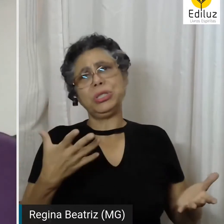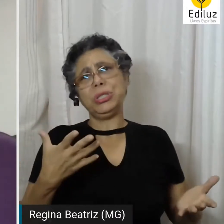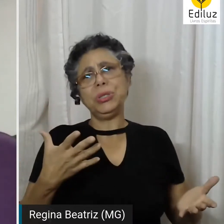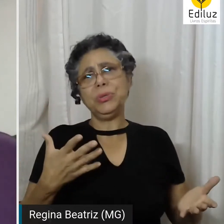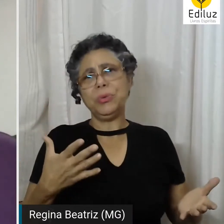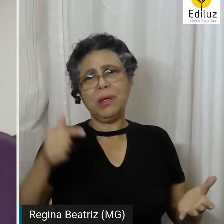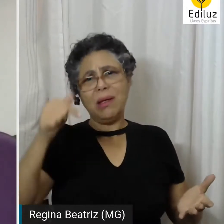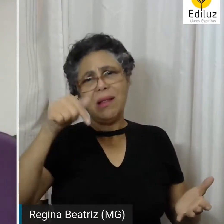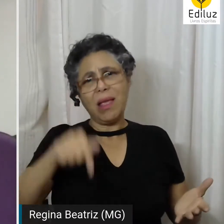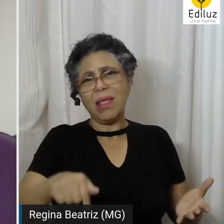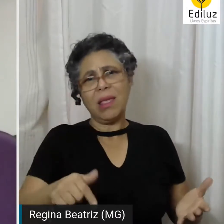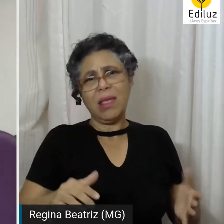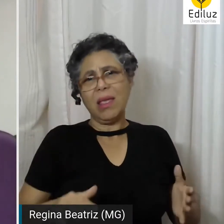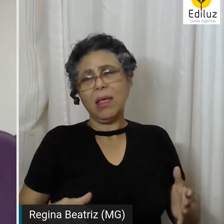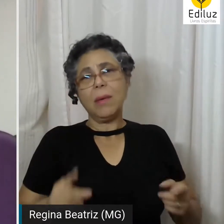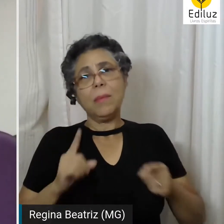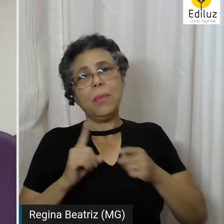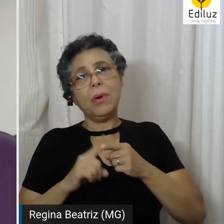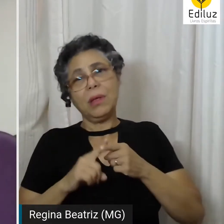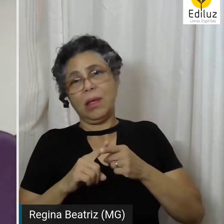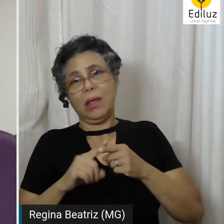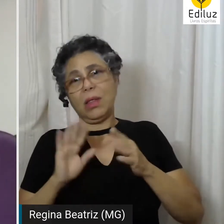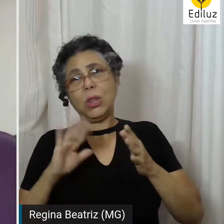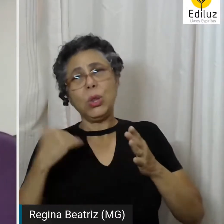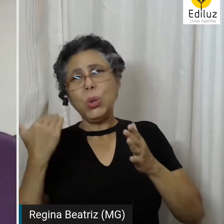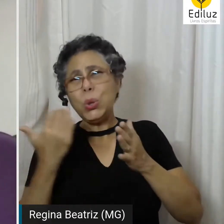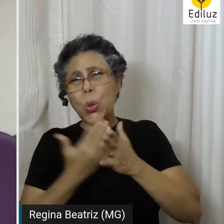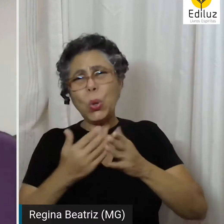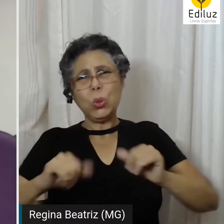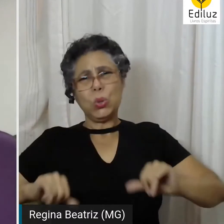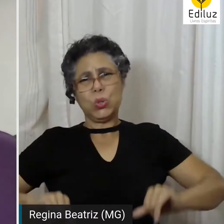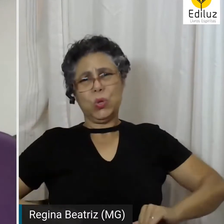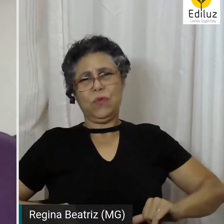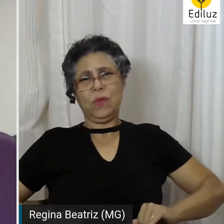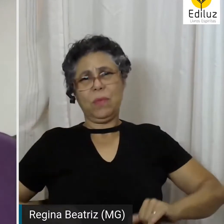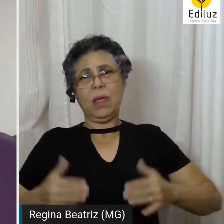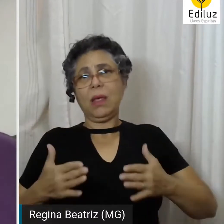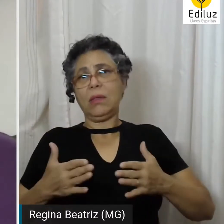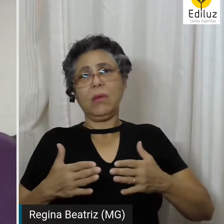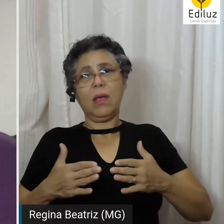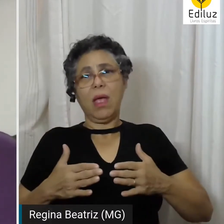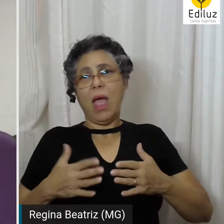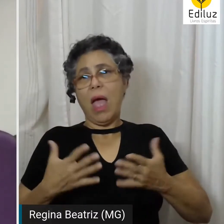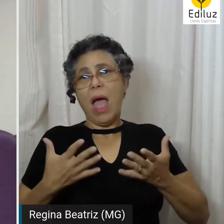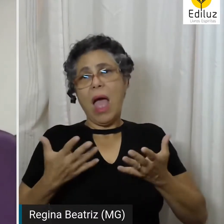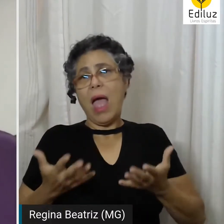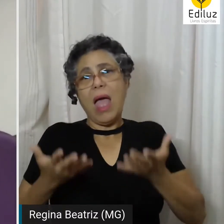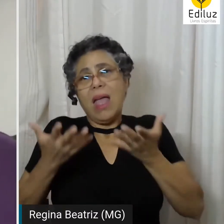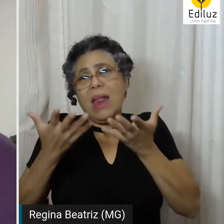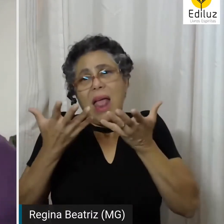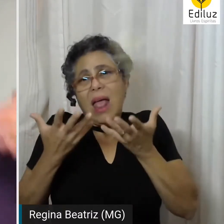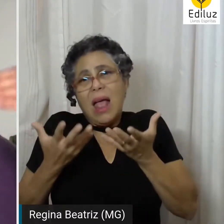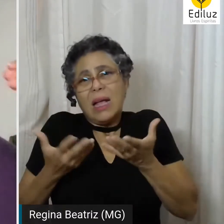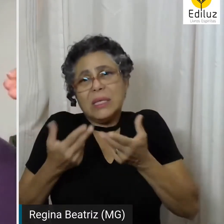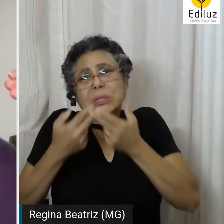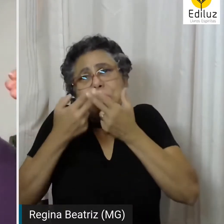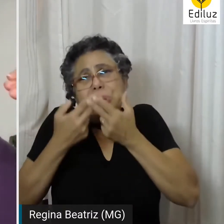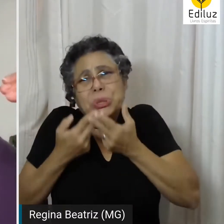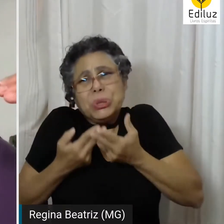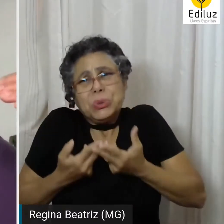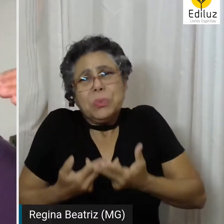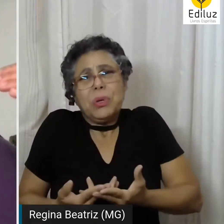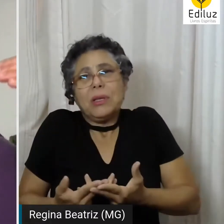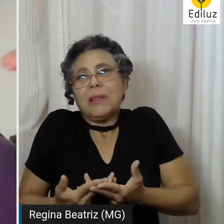passagem, porquanto todo o sofrimento seria suportável apenas para um ser